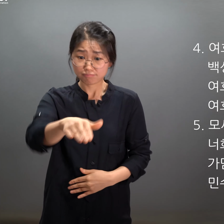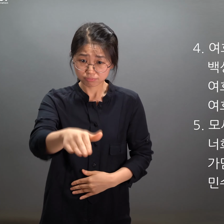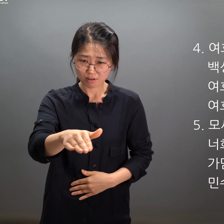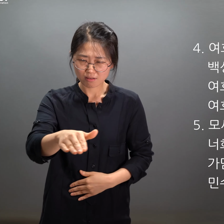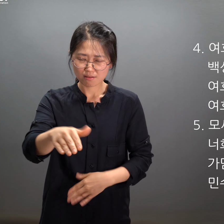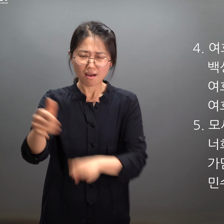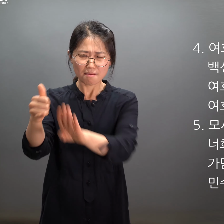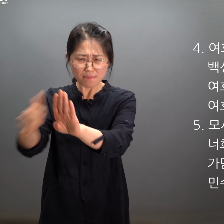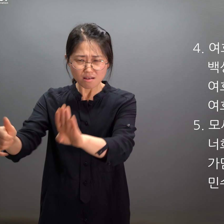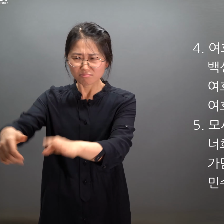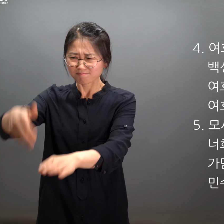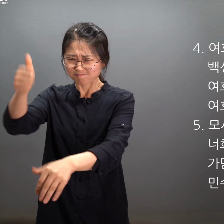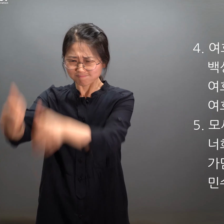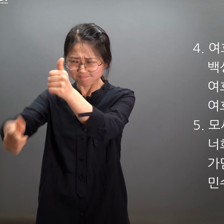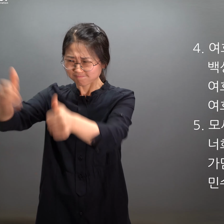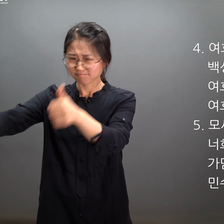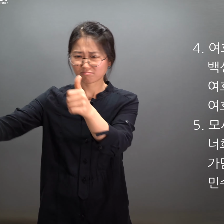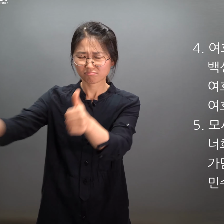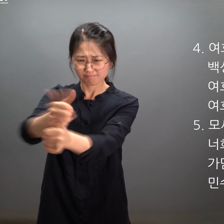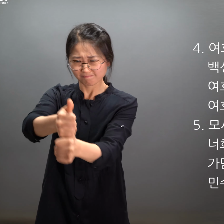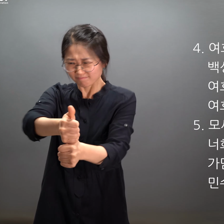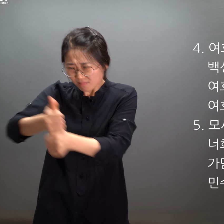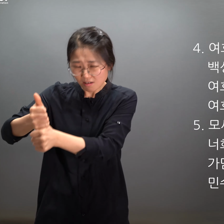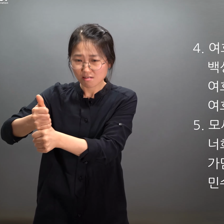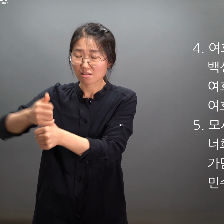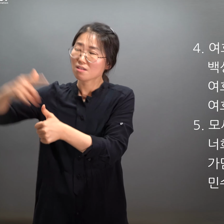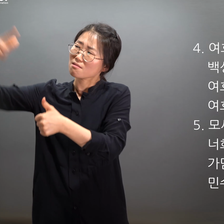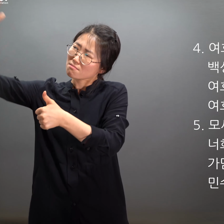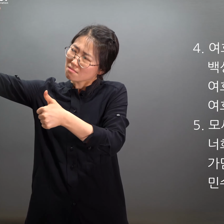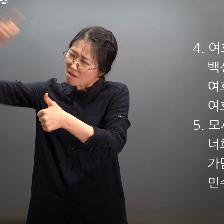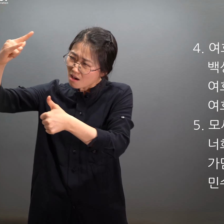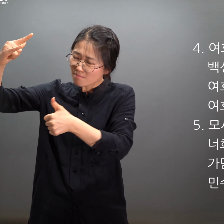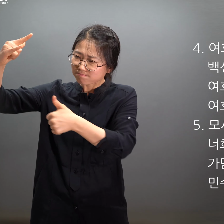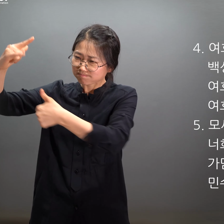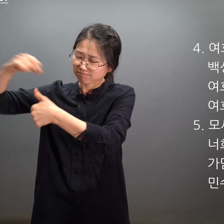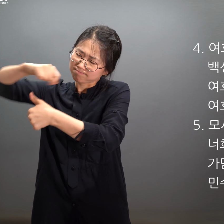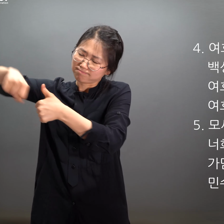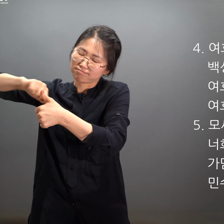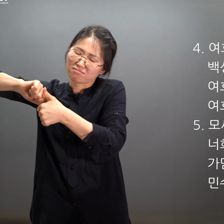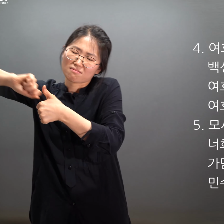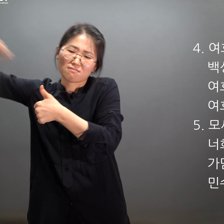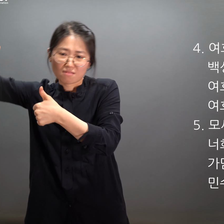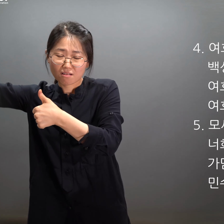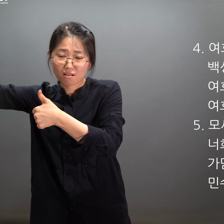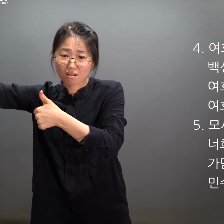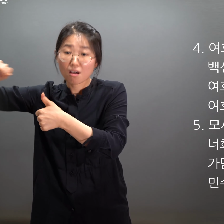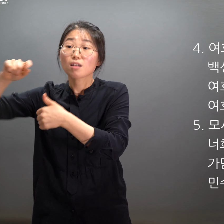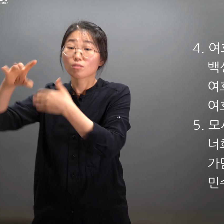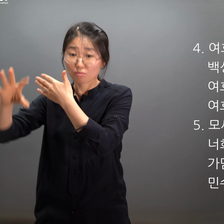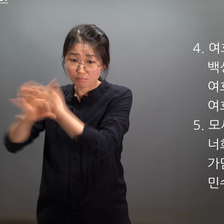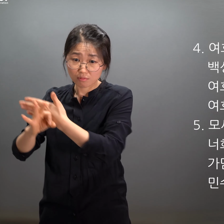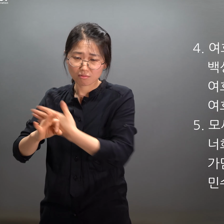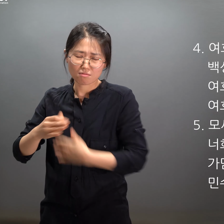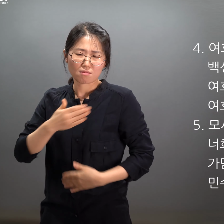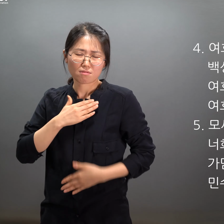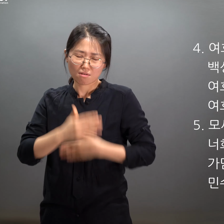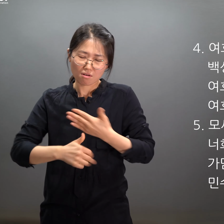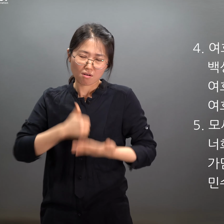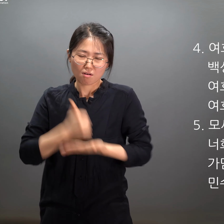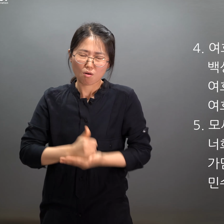수령들을 잡아 태양을 향하여 여호와 앞에 목 메어 달라. 그리하면 여호와의